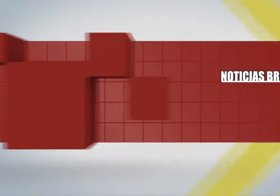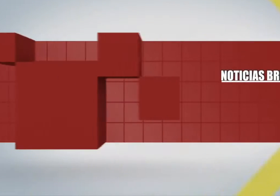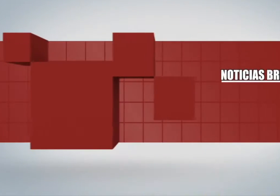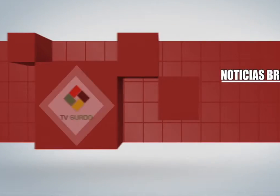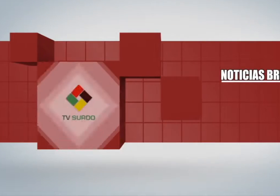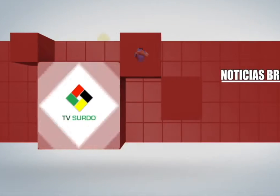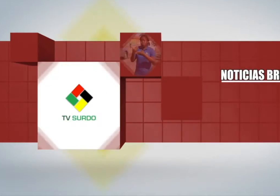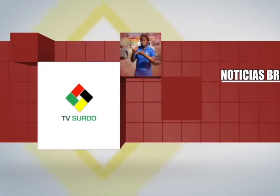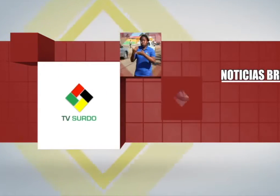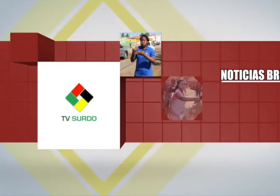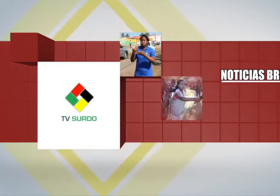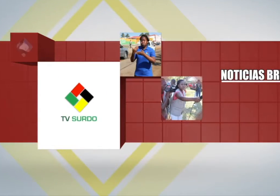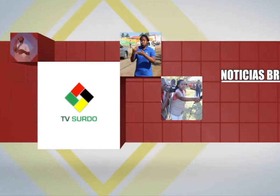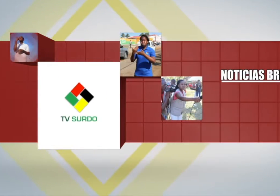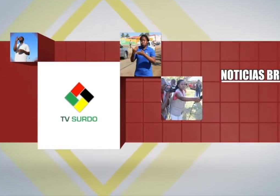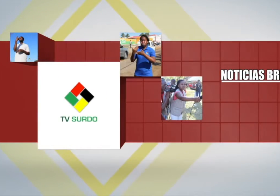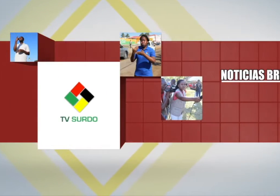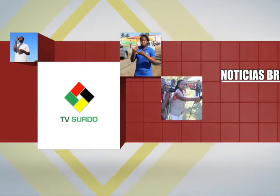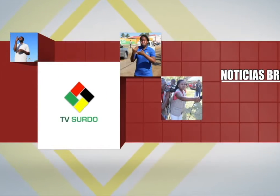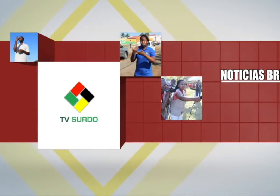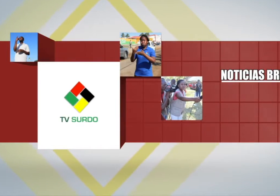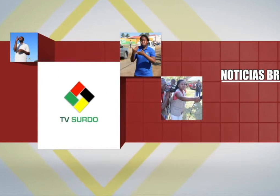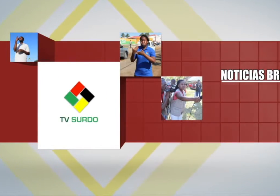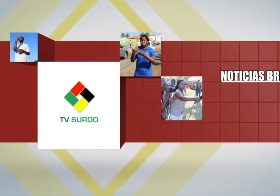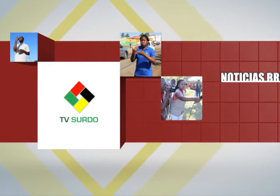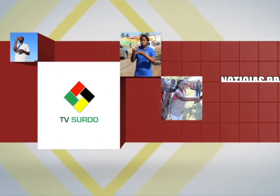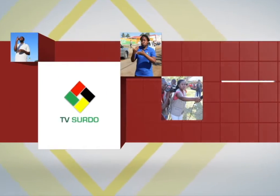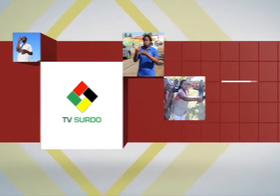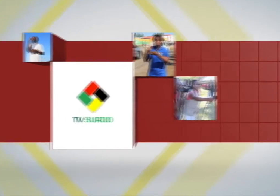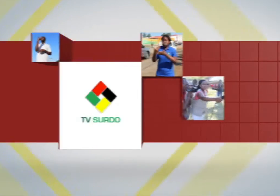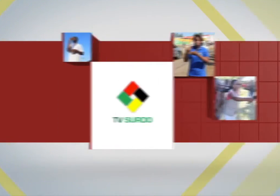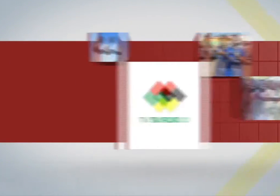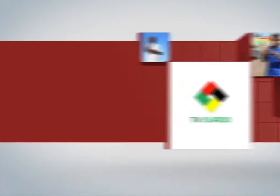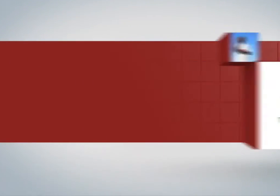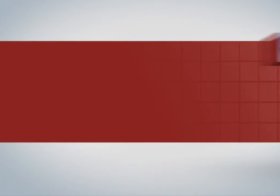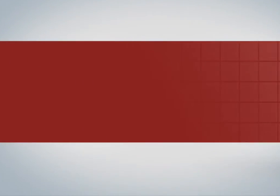Acesse o site www.mesmerism.info.com Acesse o nosso site www.mesmerism.info.com